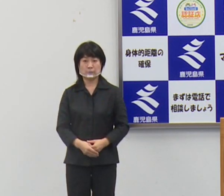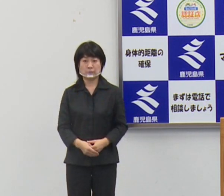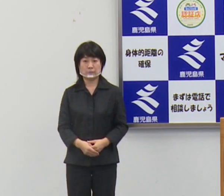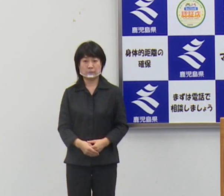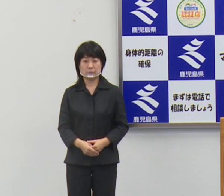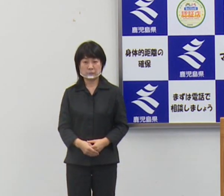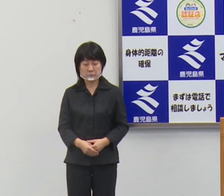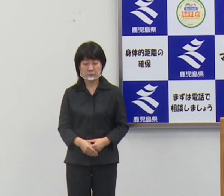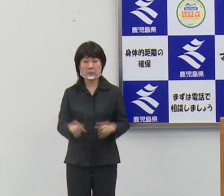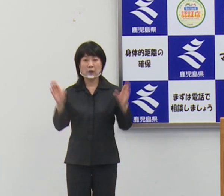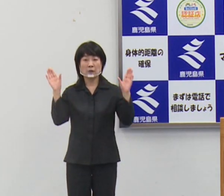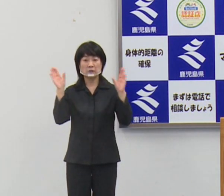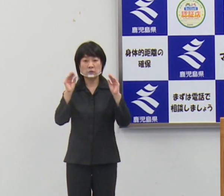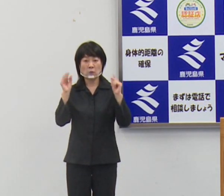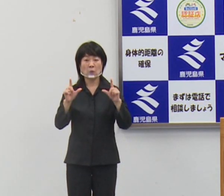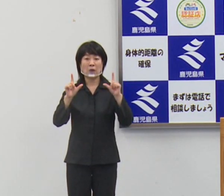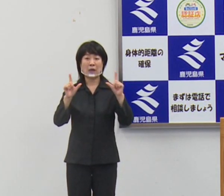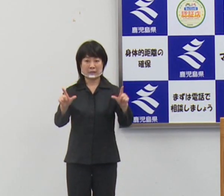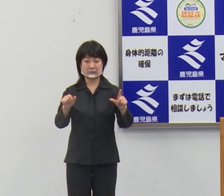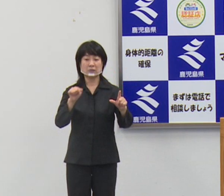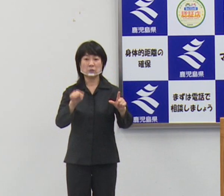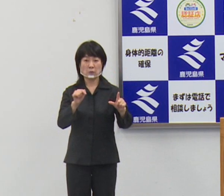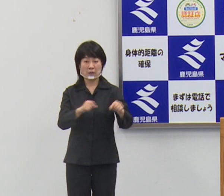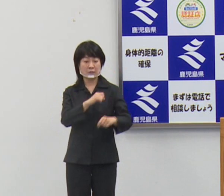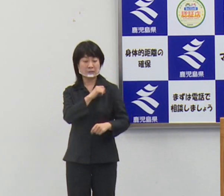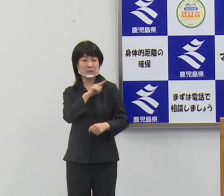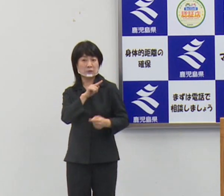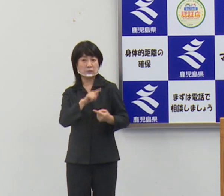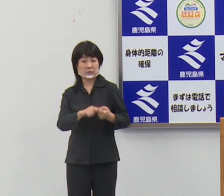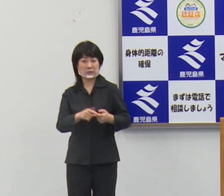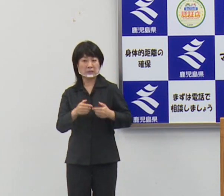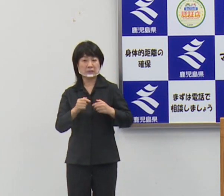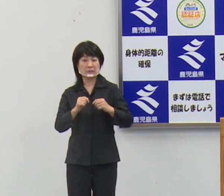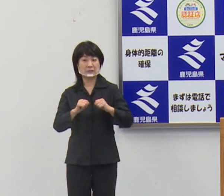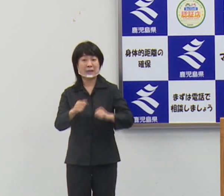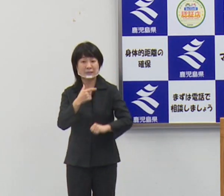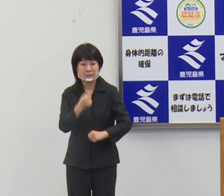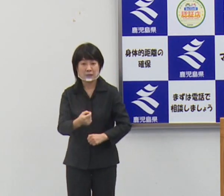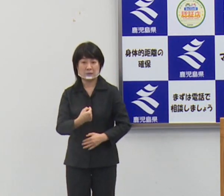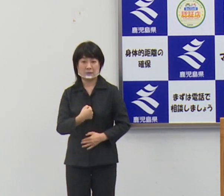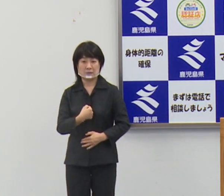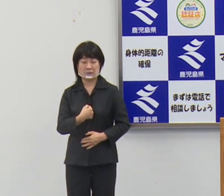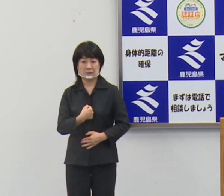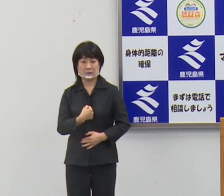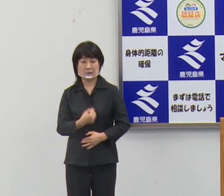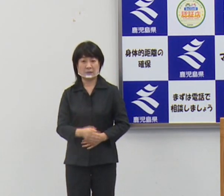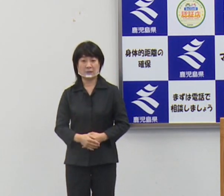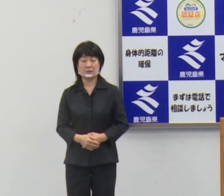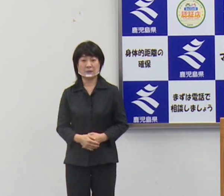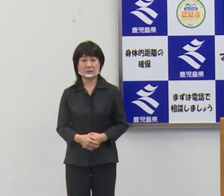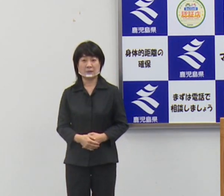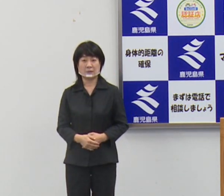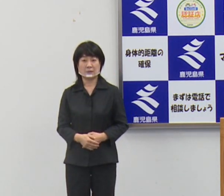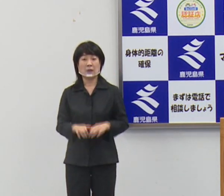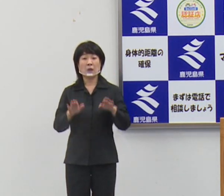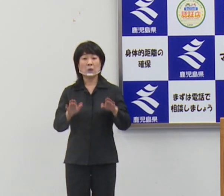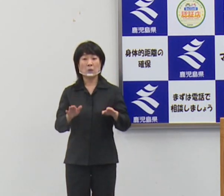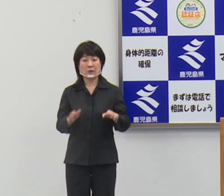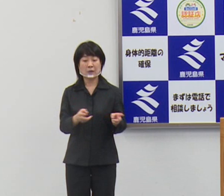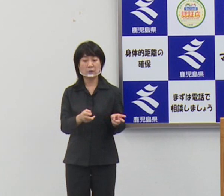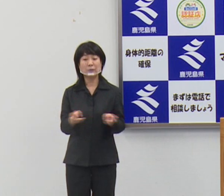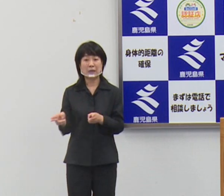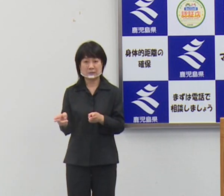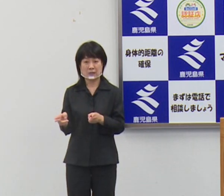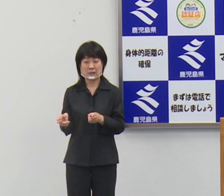情報発信はですね、積極的にしたいと思います。で今回 その体制の話